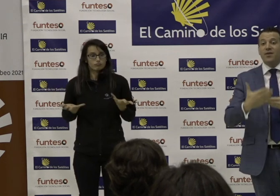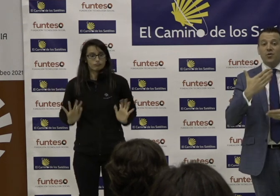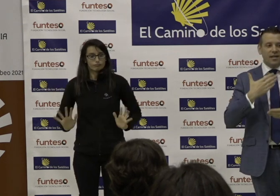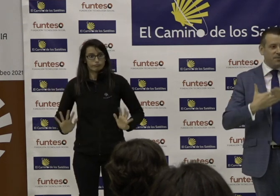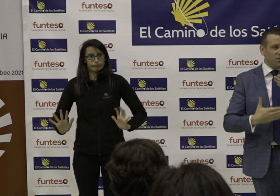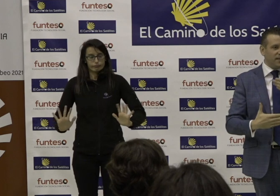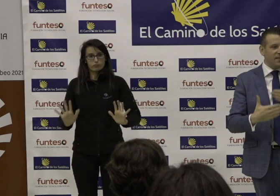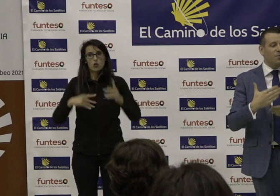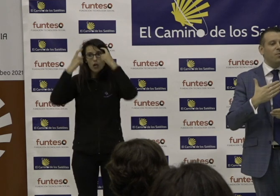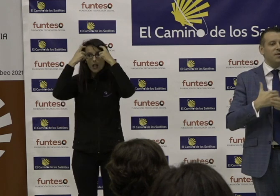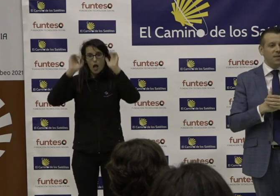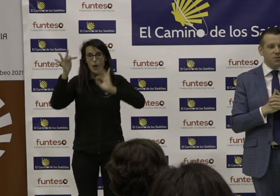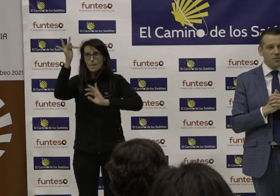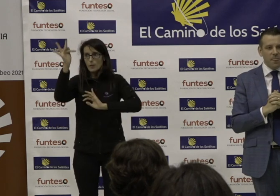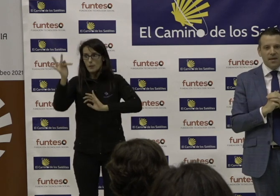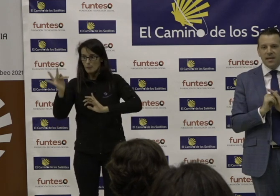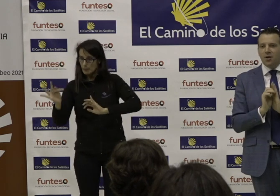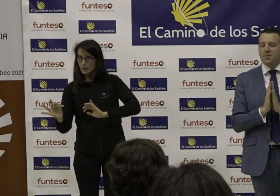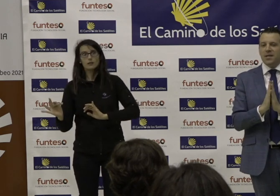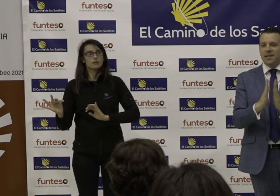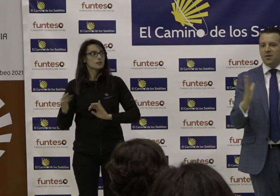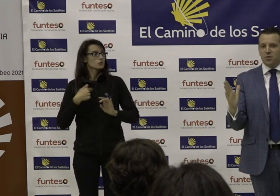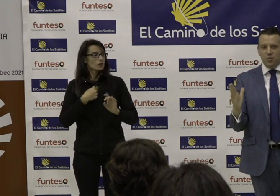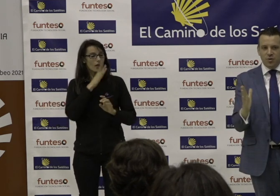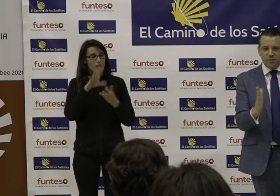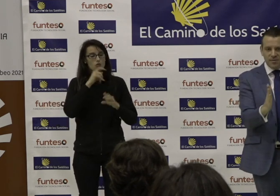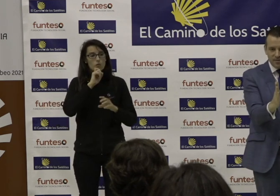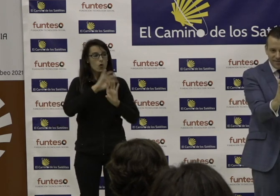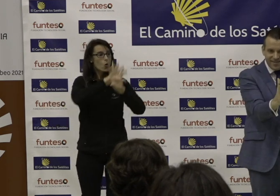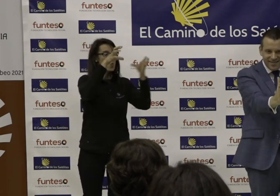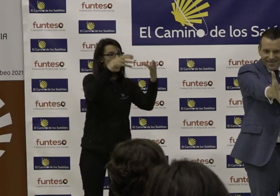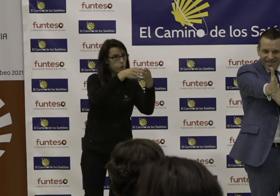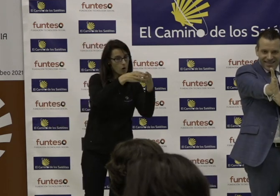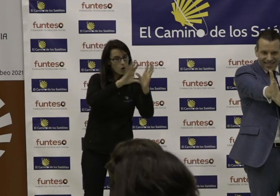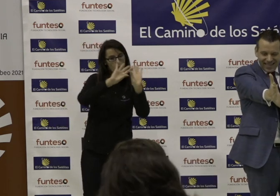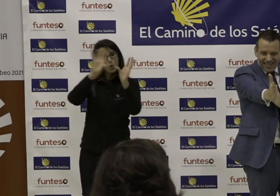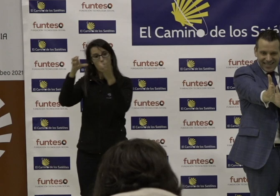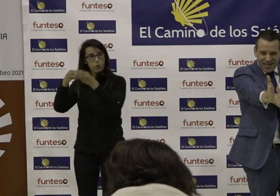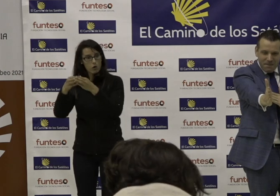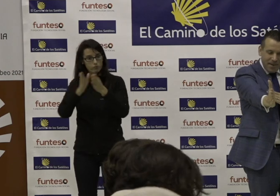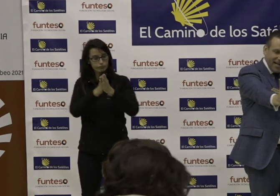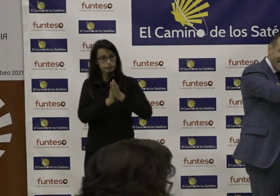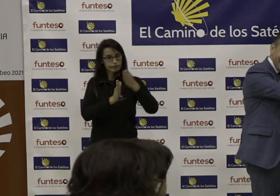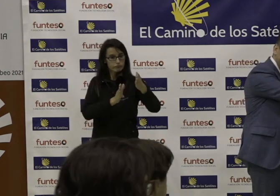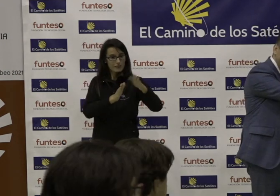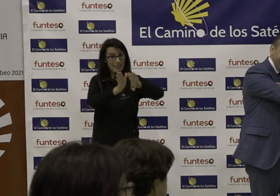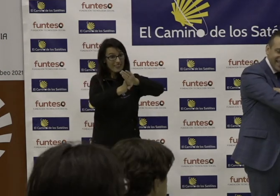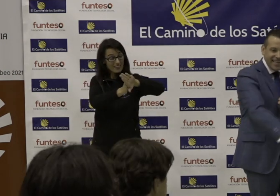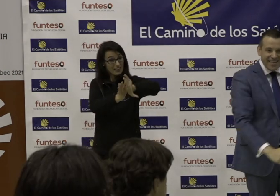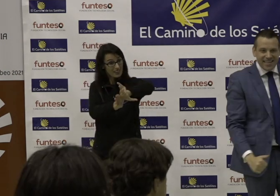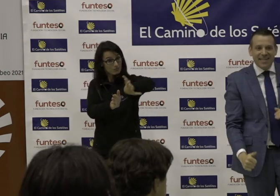unos neurotransmisores positivos. Y lo vamos a dividir en dos grupos. Desde aquí, para la